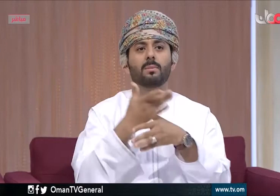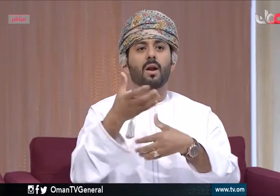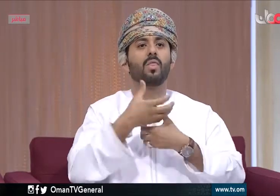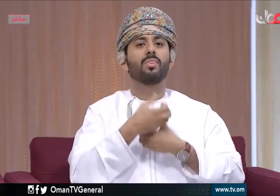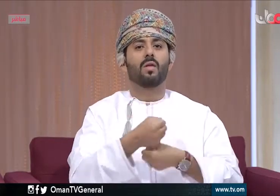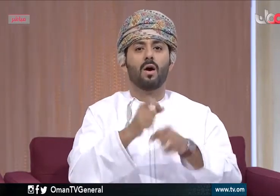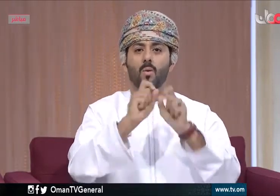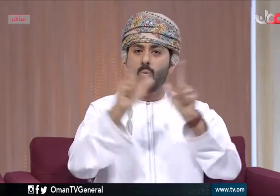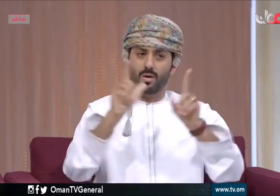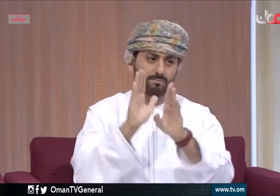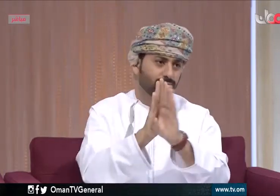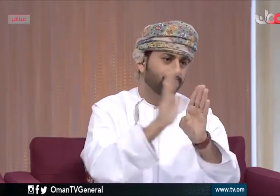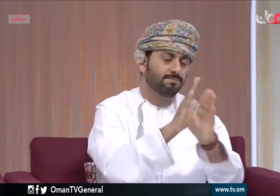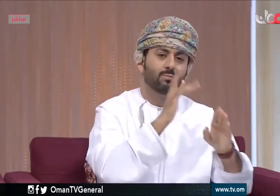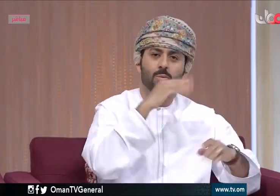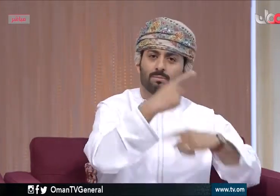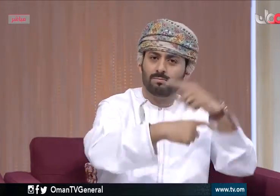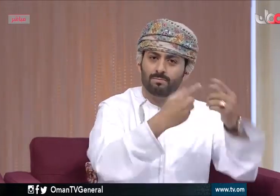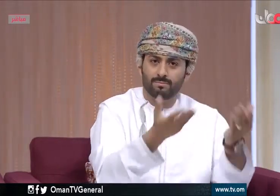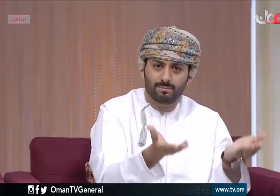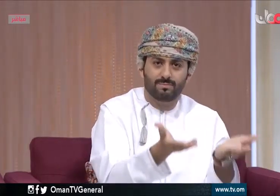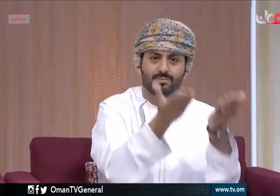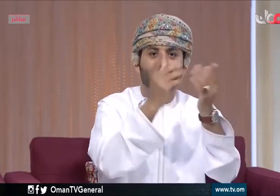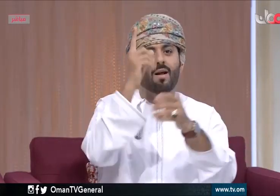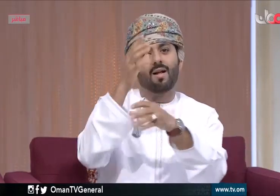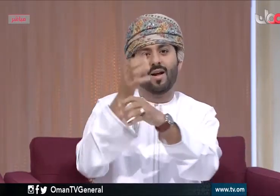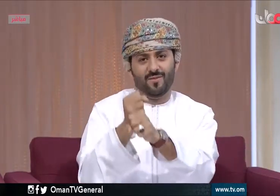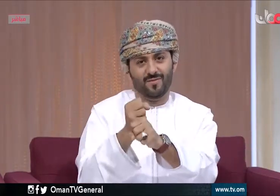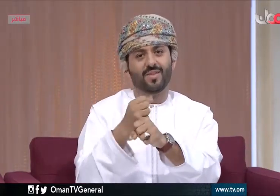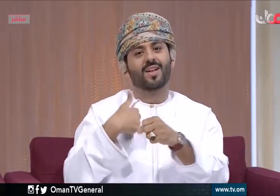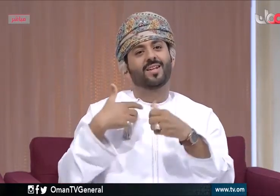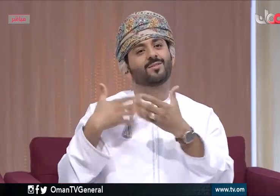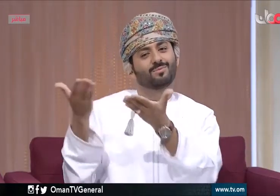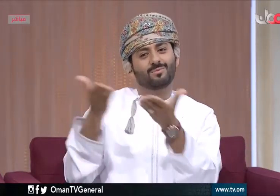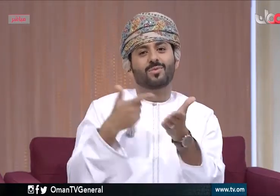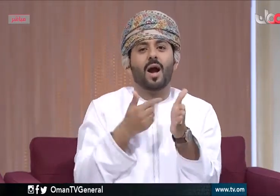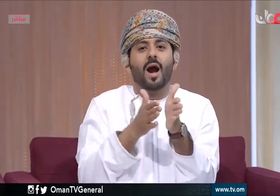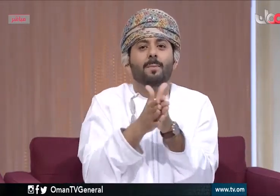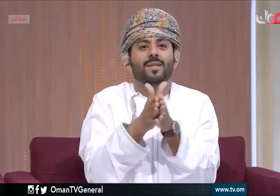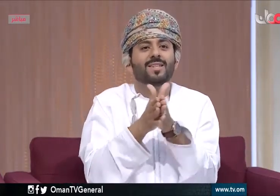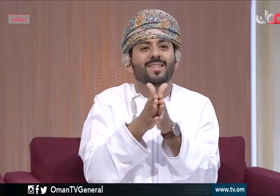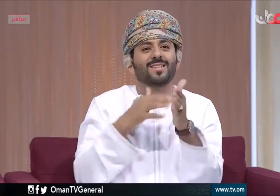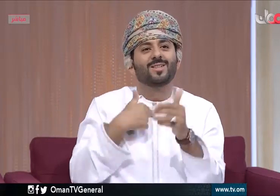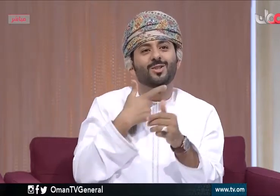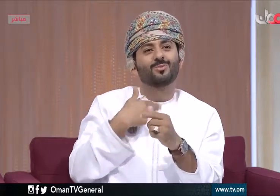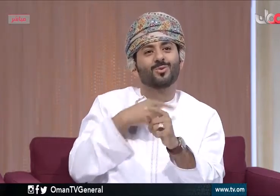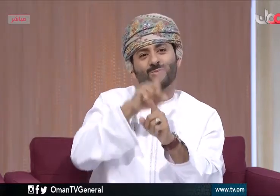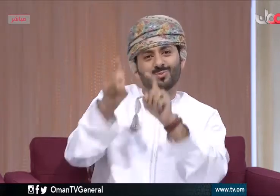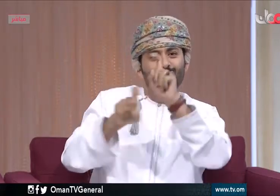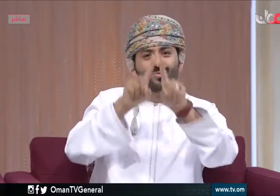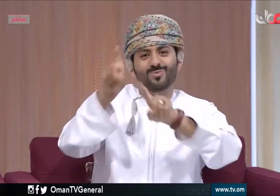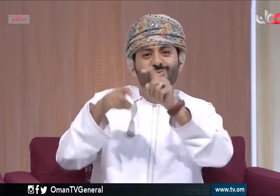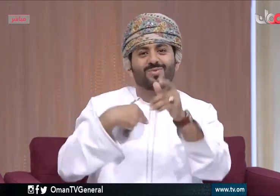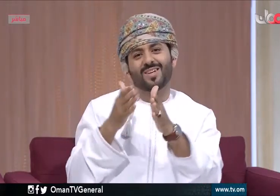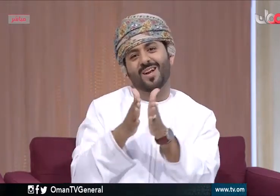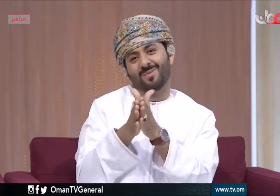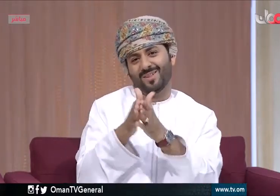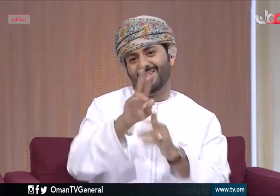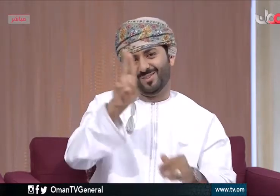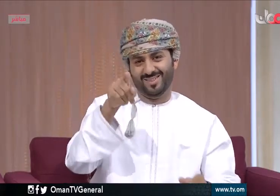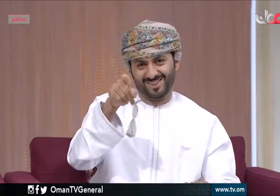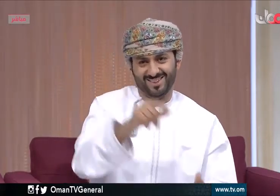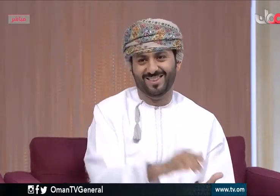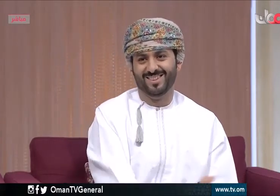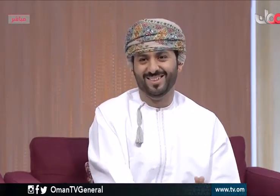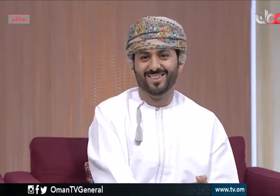الدكتورة ما شاء الله عليها ناشطة جدا بكل ثقة، وهي داعمة للأشخاص ذوي الإعاقة السمعية، وأنا طبعا متحمس